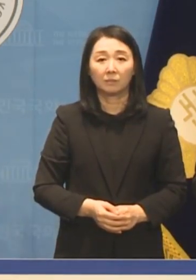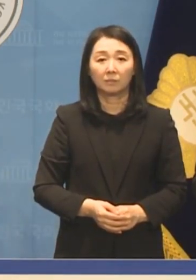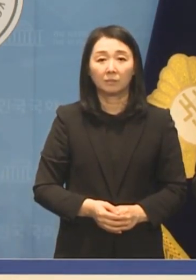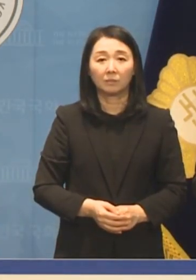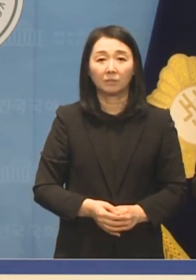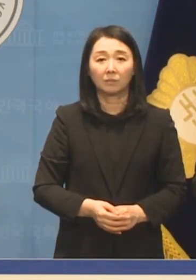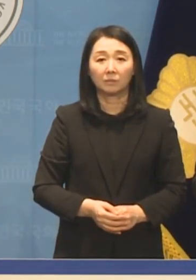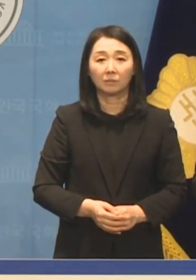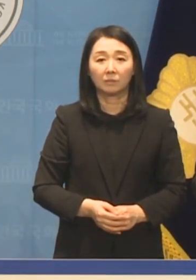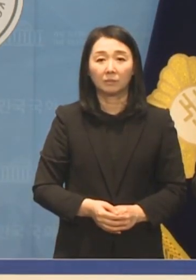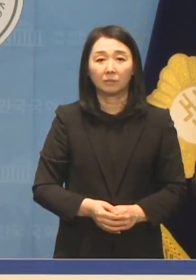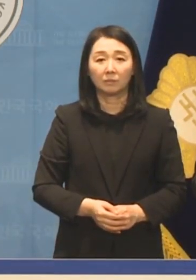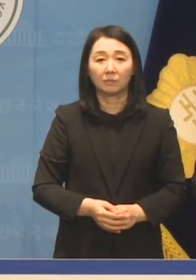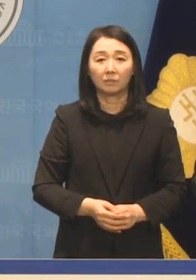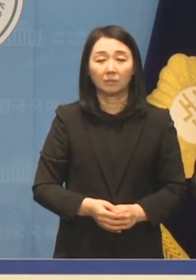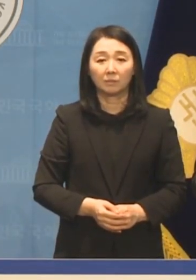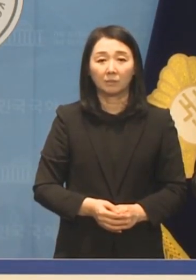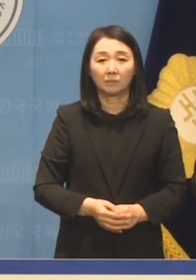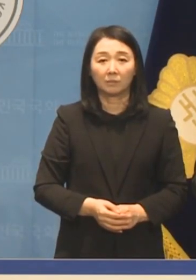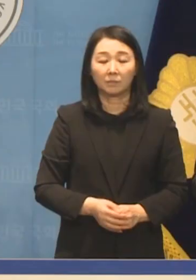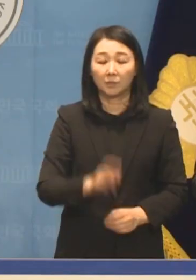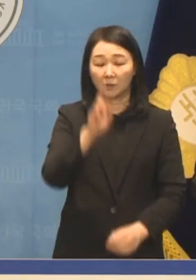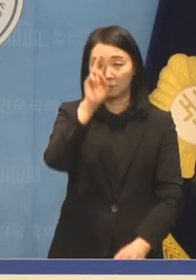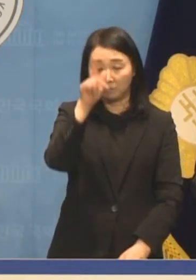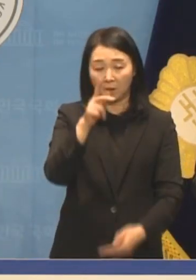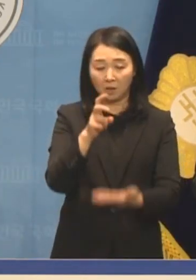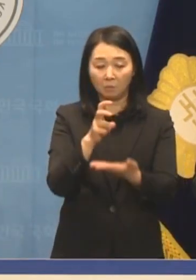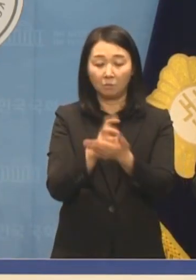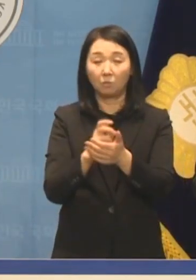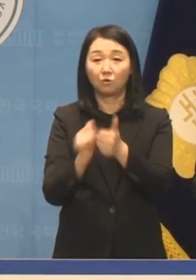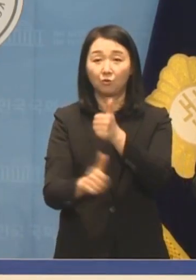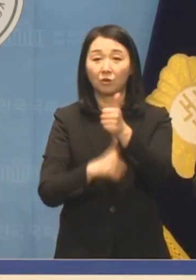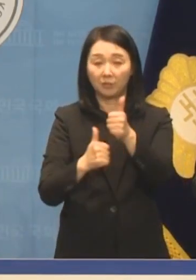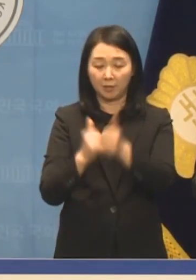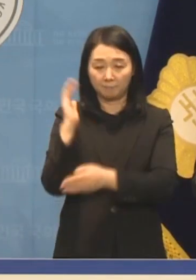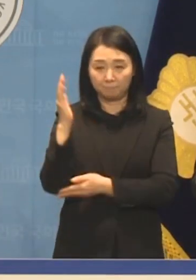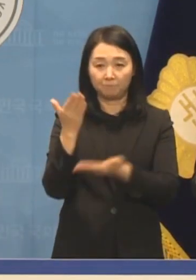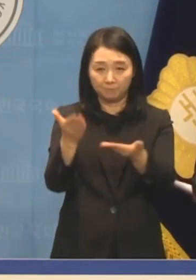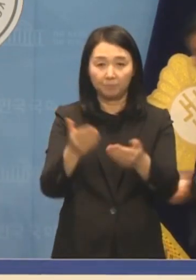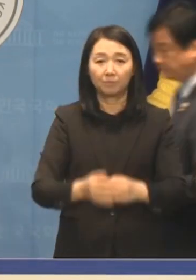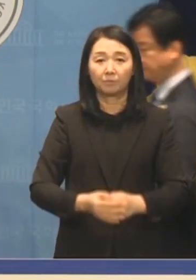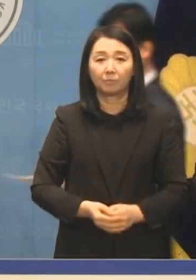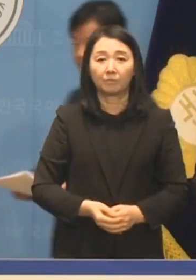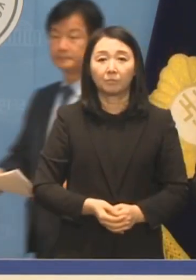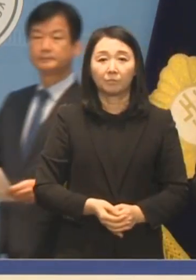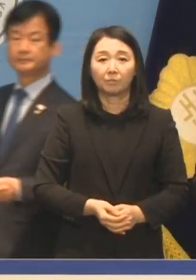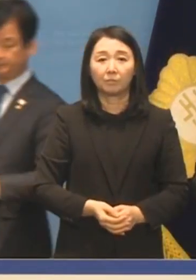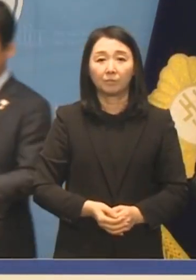이어서 박균택 법률위원장님 인사 말씀 또 이어서 듣겠습니다.